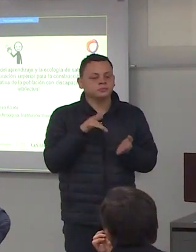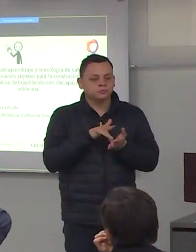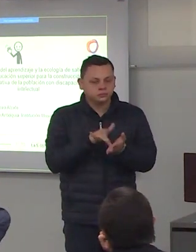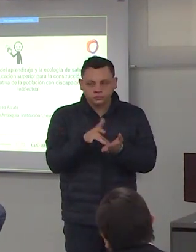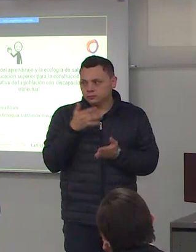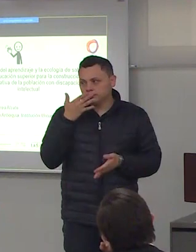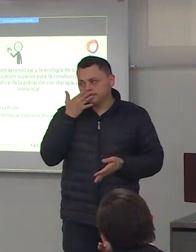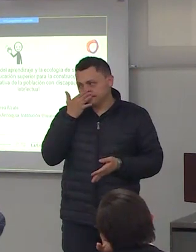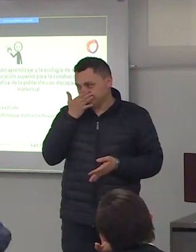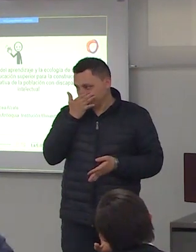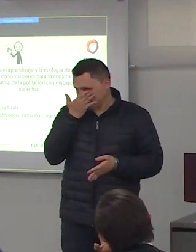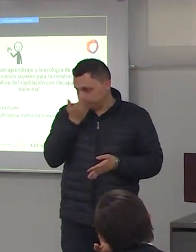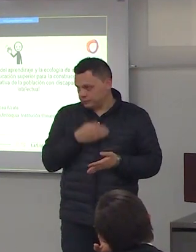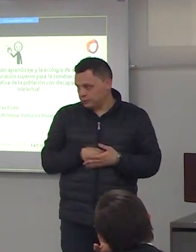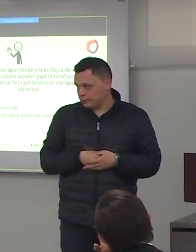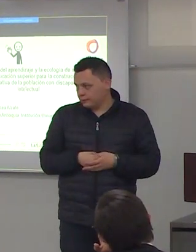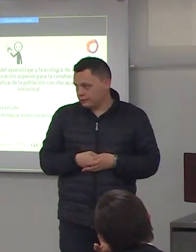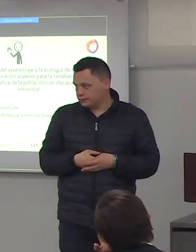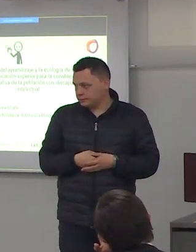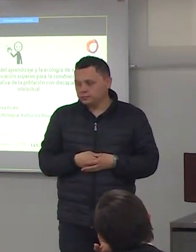más asistentes puedan ubicarse.